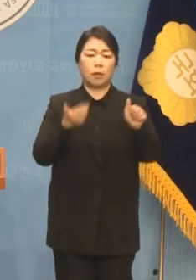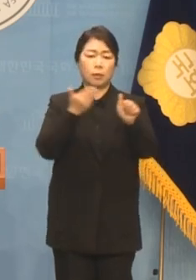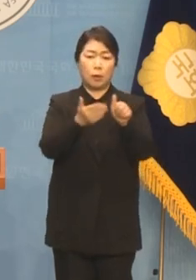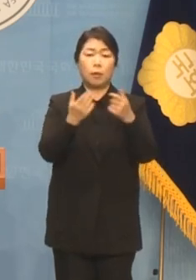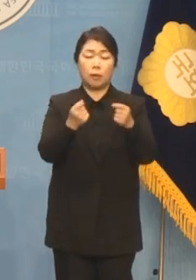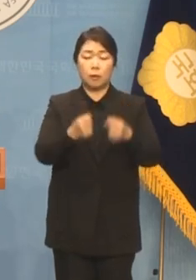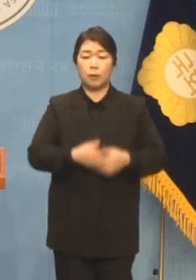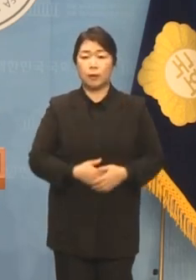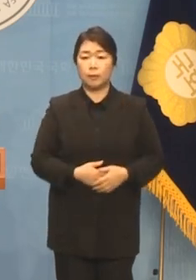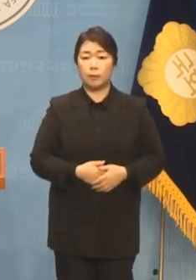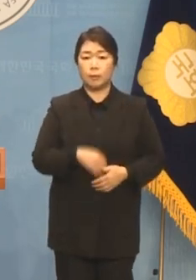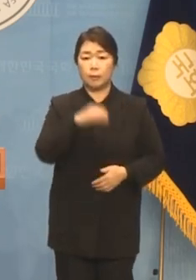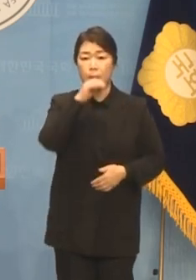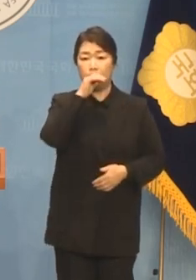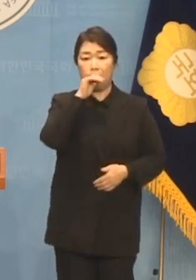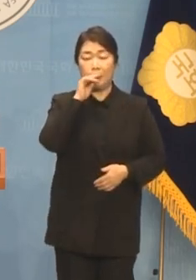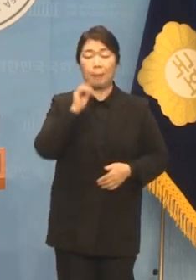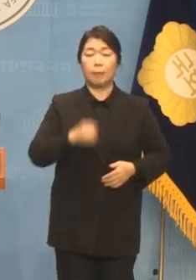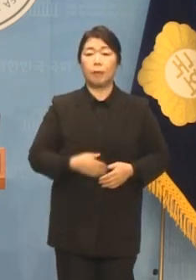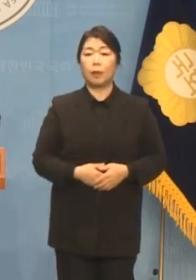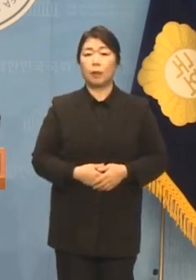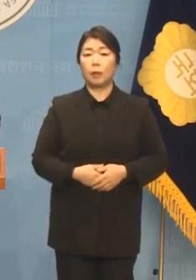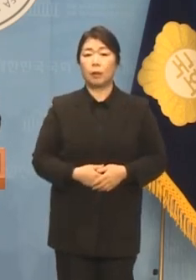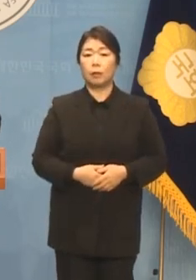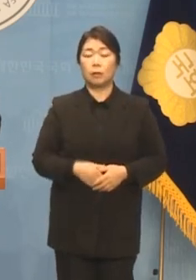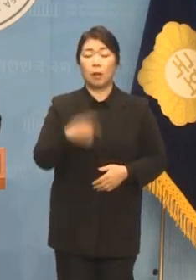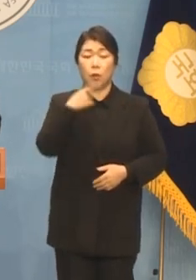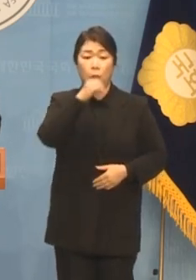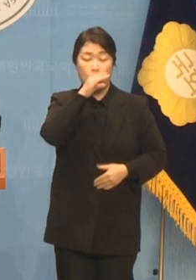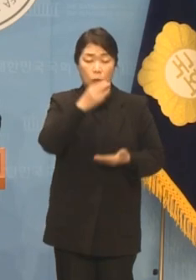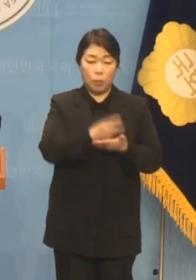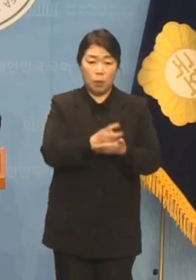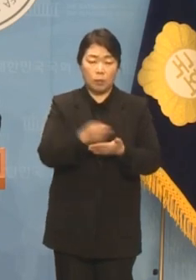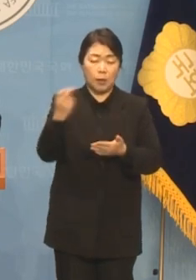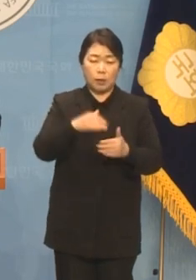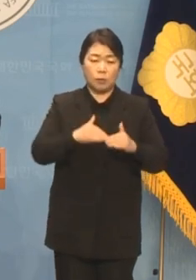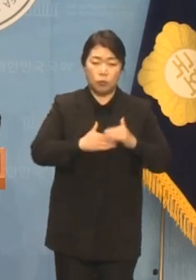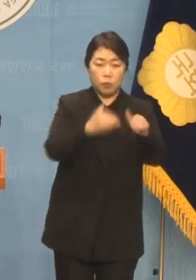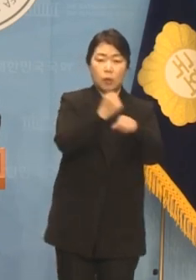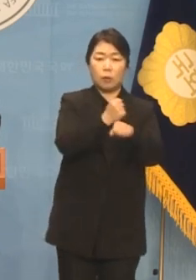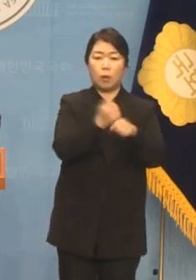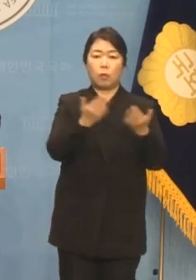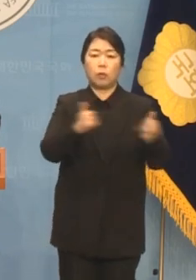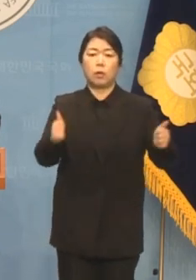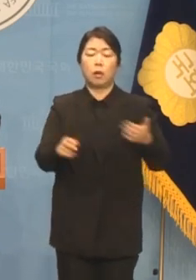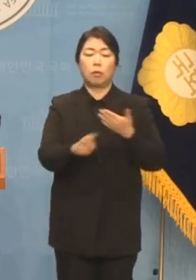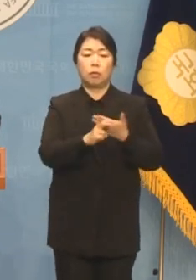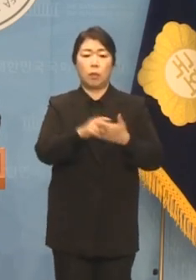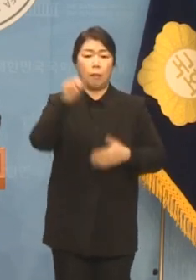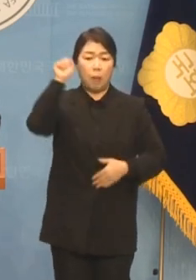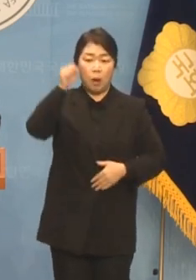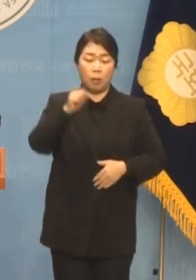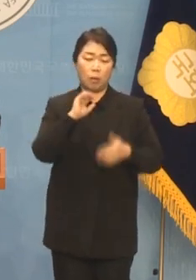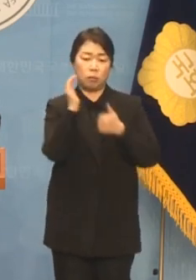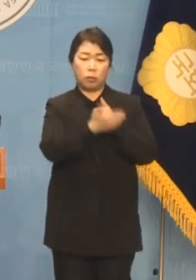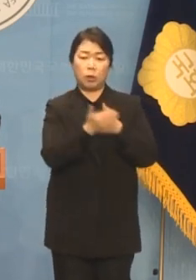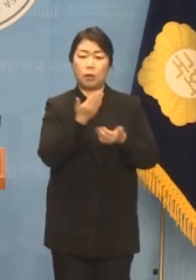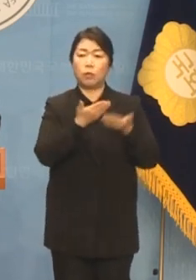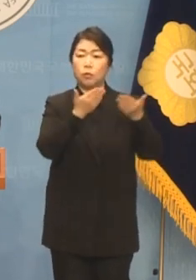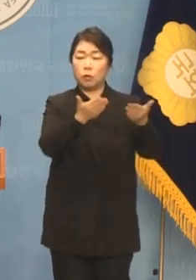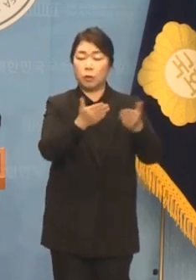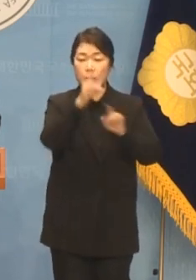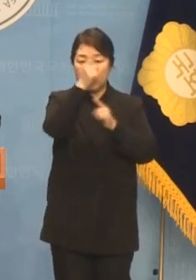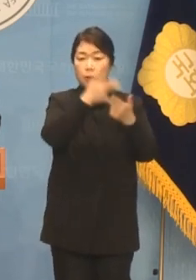될 것입니다 특히 노란봉투법 추진하여 노동 불법 파업을 옹호하려는 민주당 이재